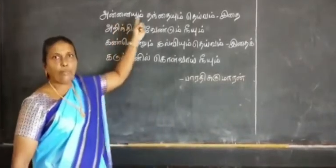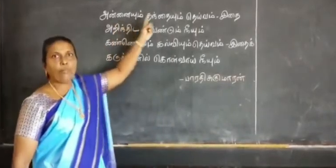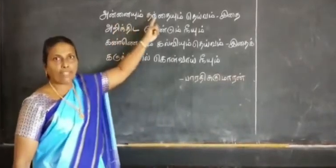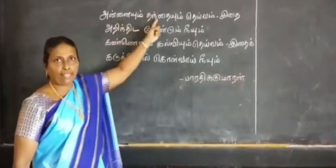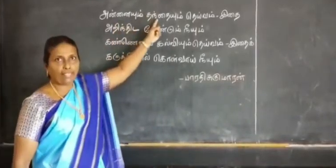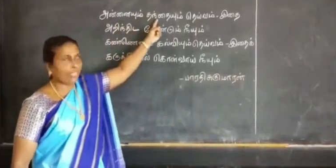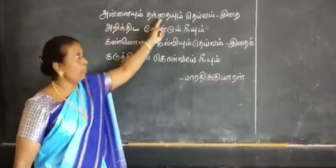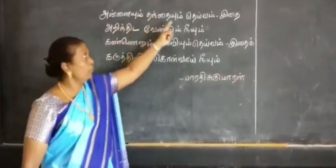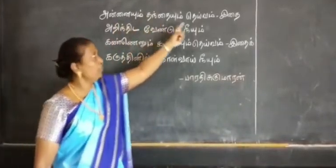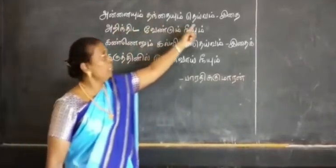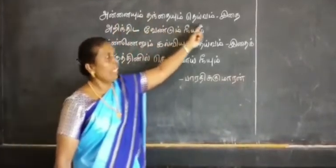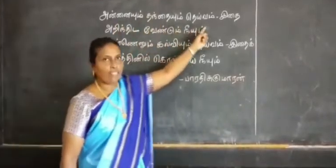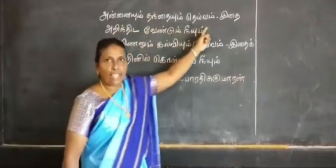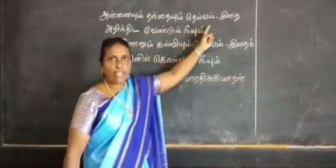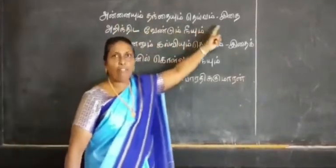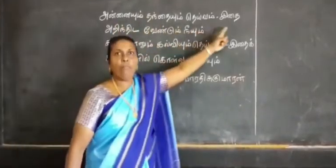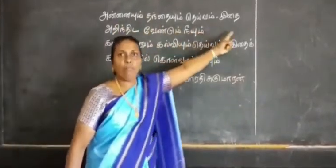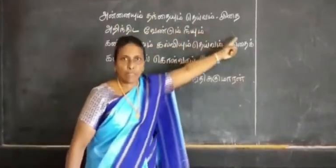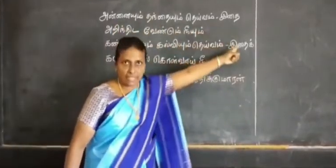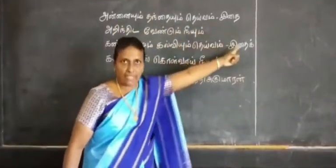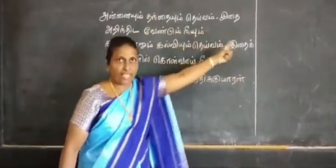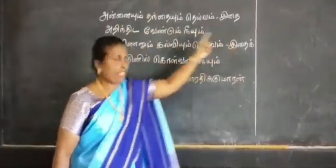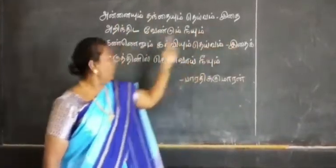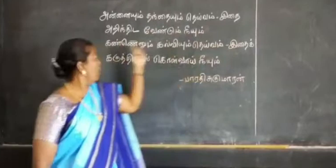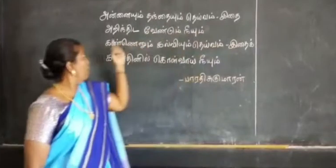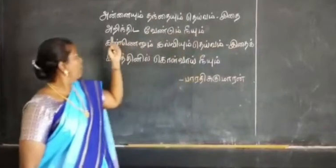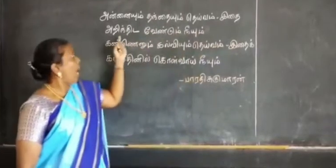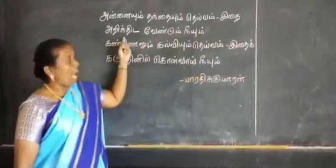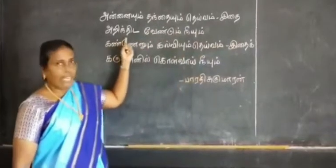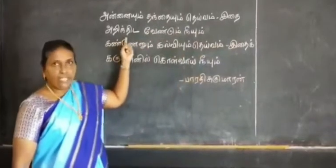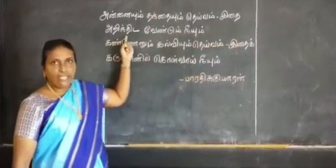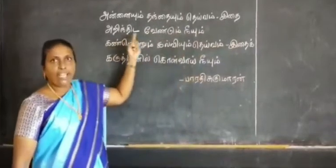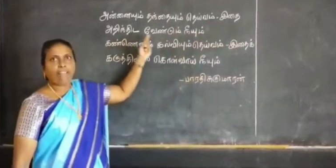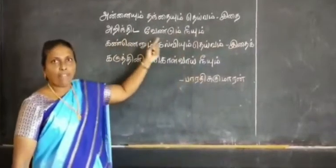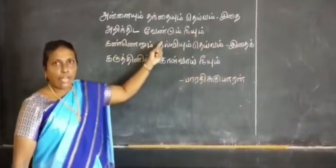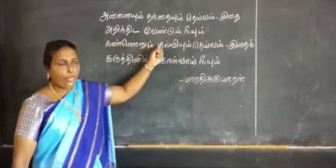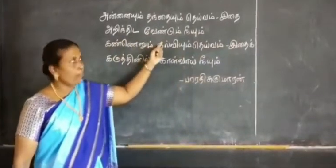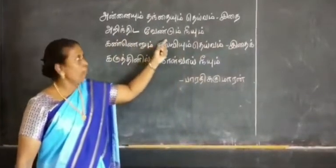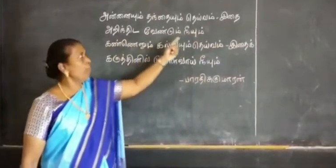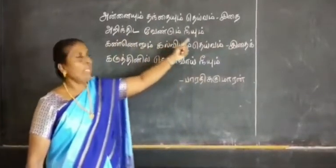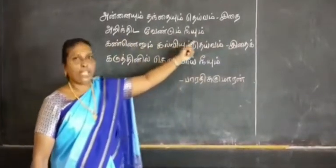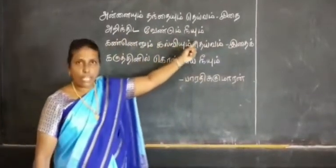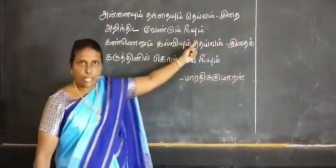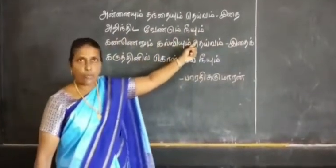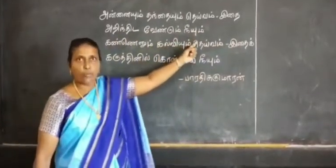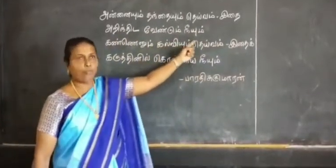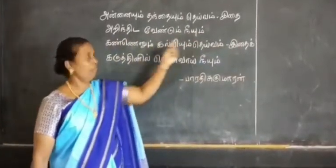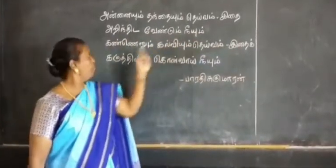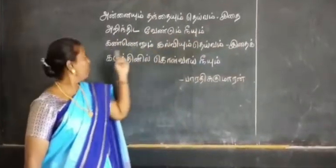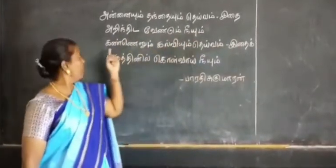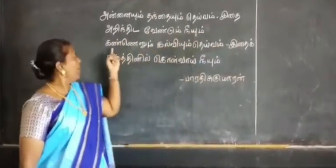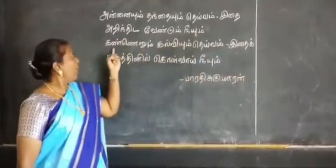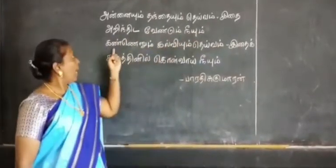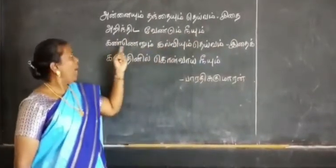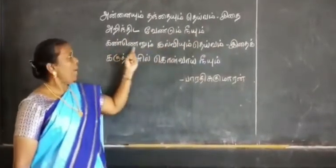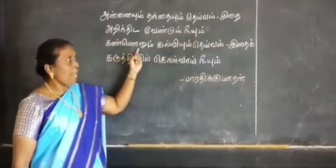அன்னையும் தந்தையும் தெய்வம் இதை அருந்திட வேண்டும் நீயும்.